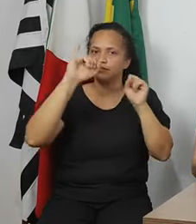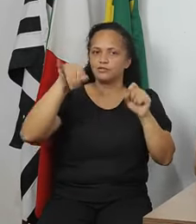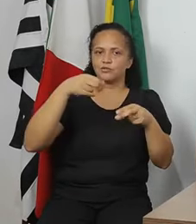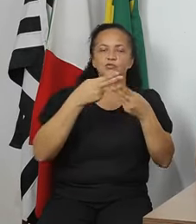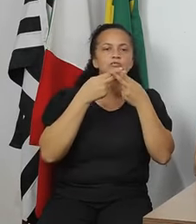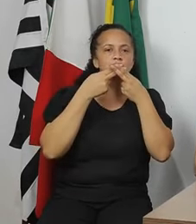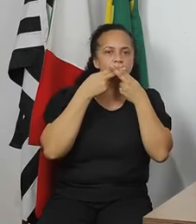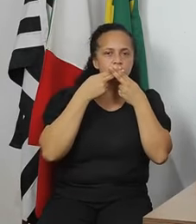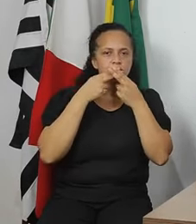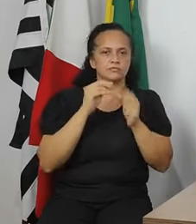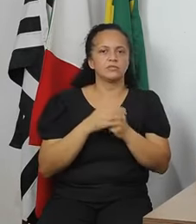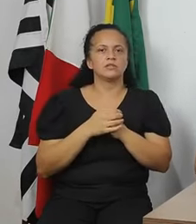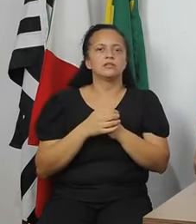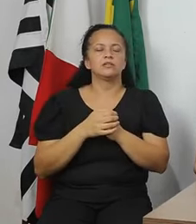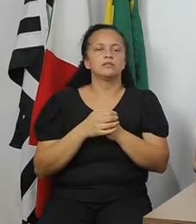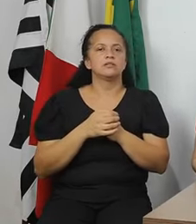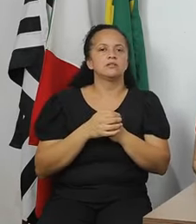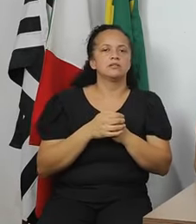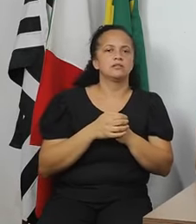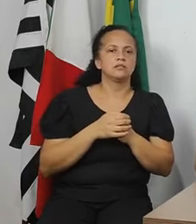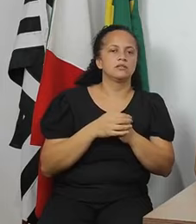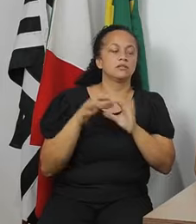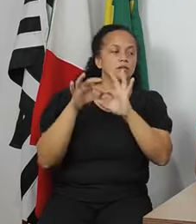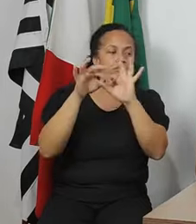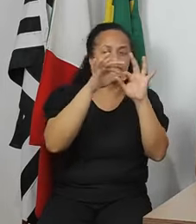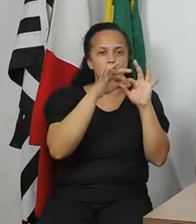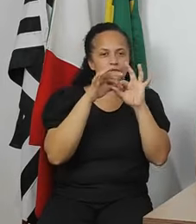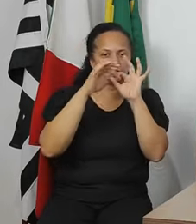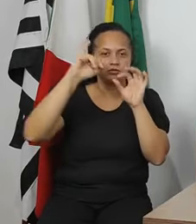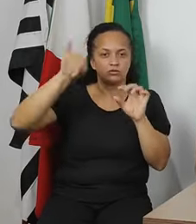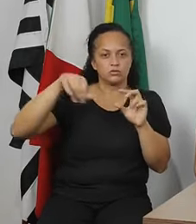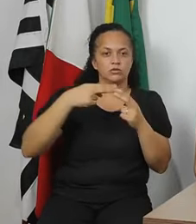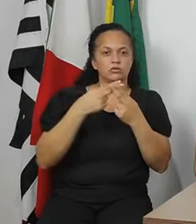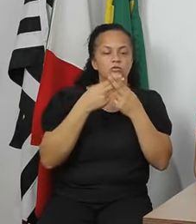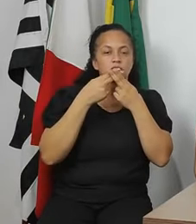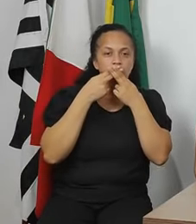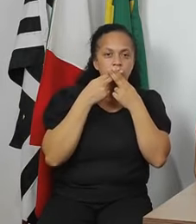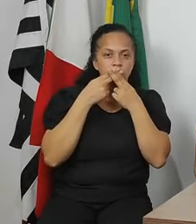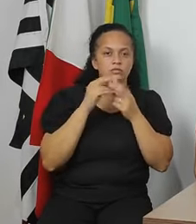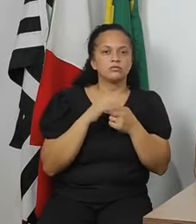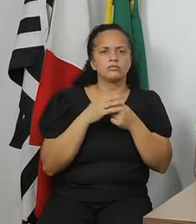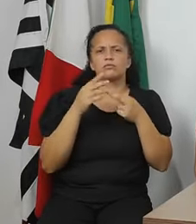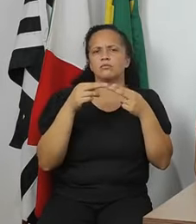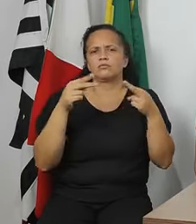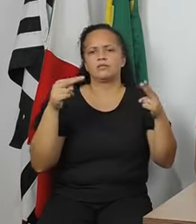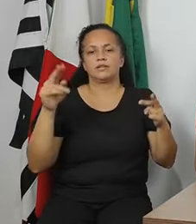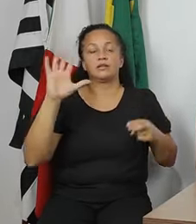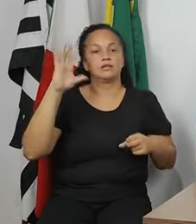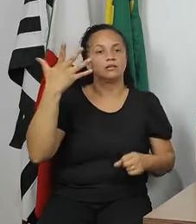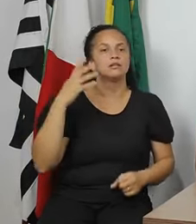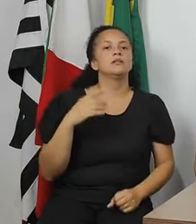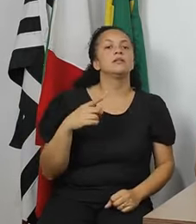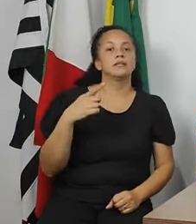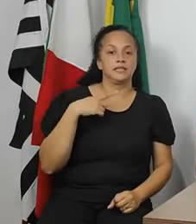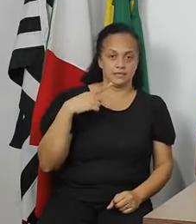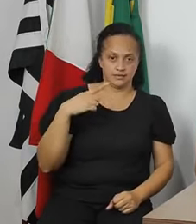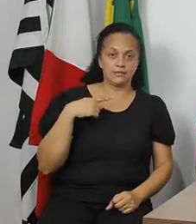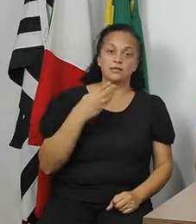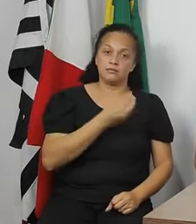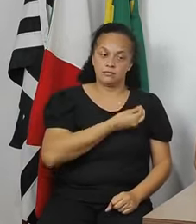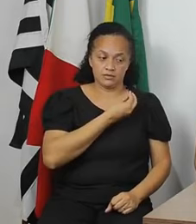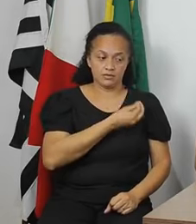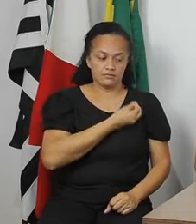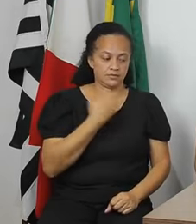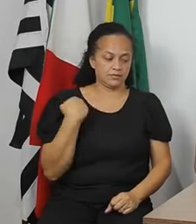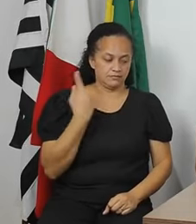Da junção do jejum com N outras ferramentas que Deus nos deixa, e qual é o potencial que ele tem nas nossas vidas.